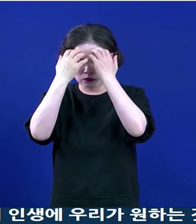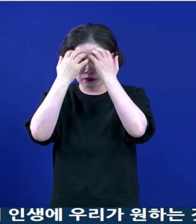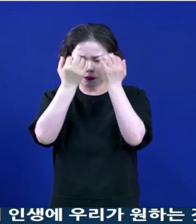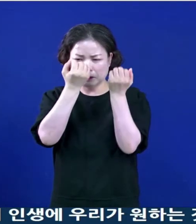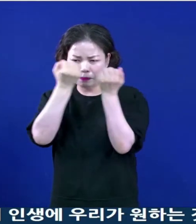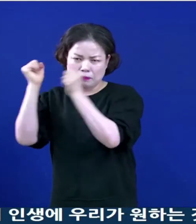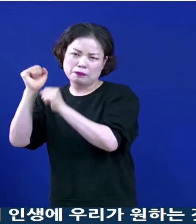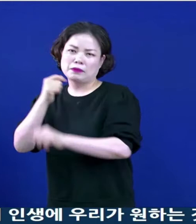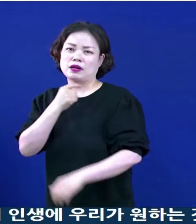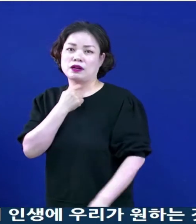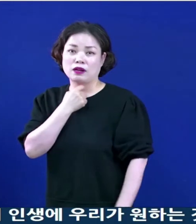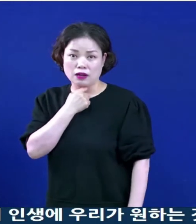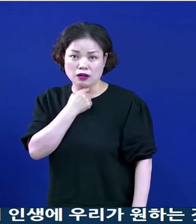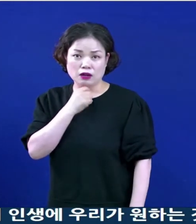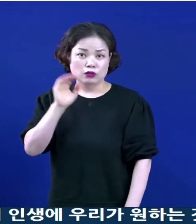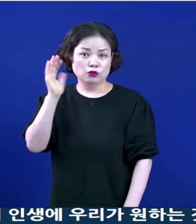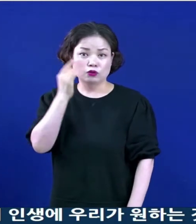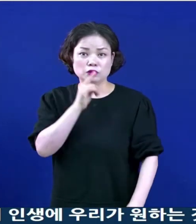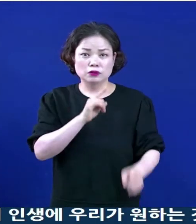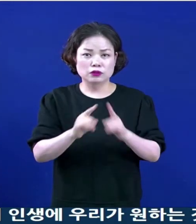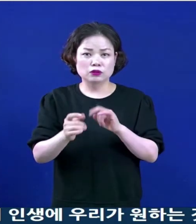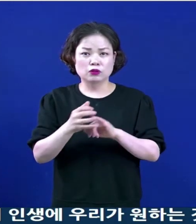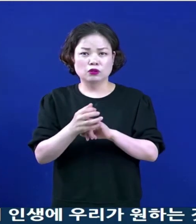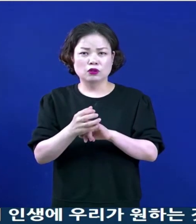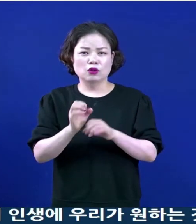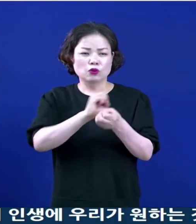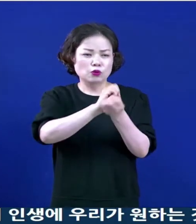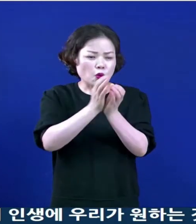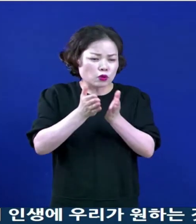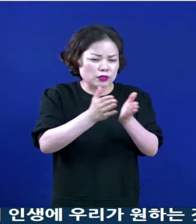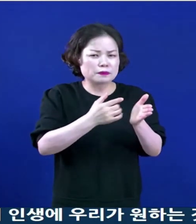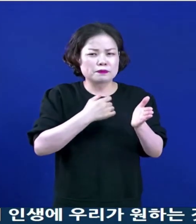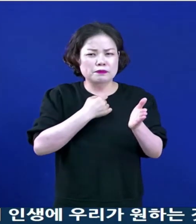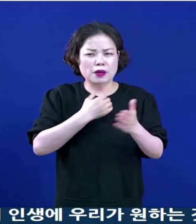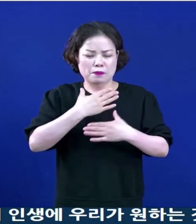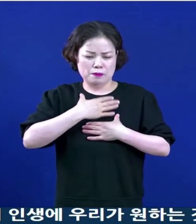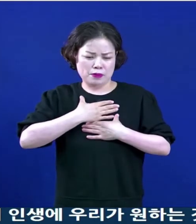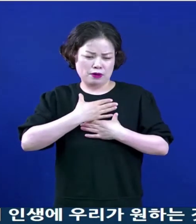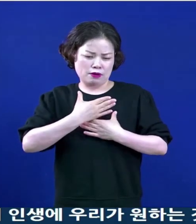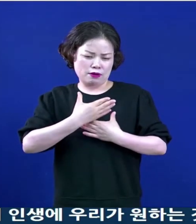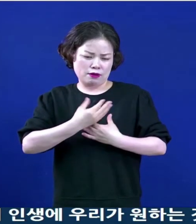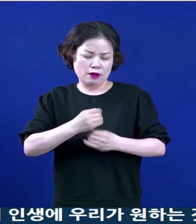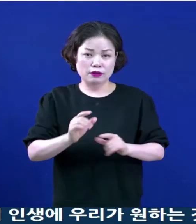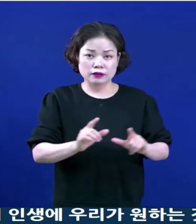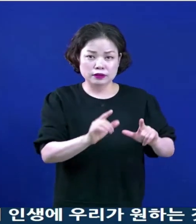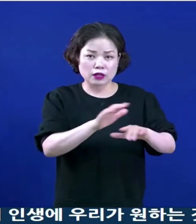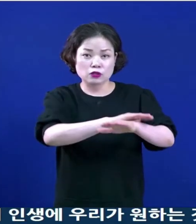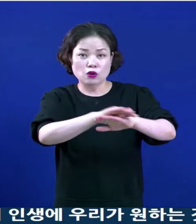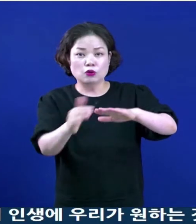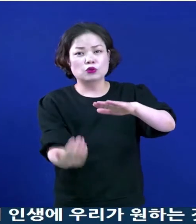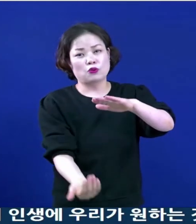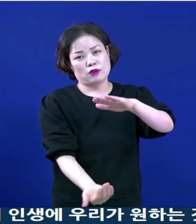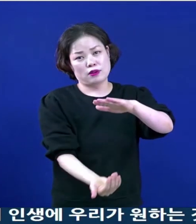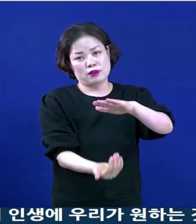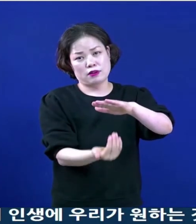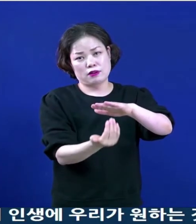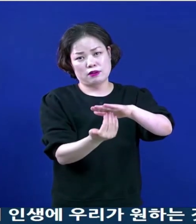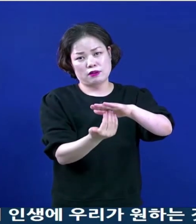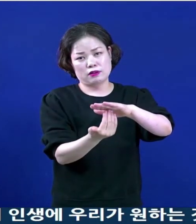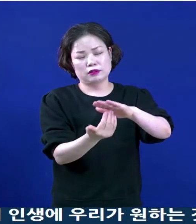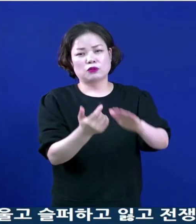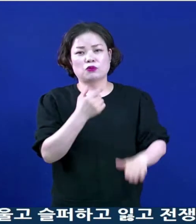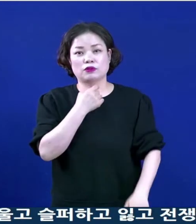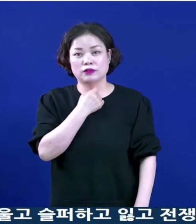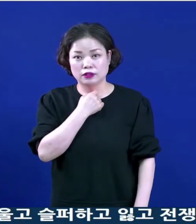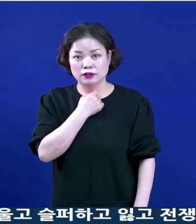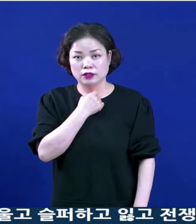합니다. 요즘 말로 말하면 꽃길만 걷고 싶어 하고 평안한 삶을 원하고 형통한 길을 걷기를 원하는